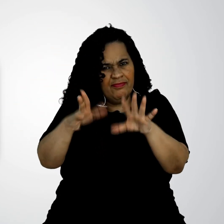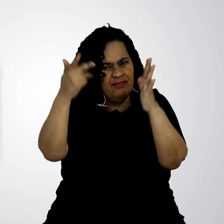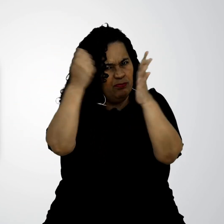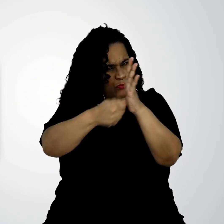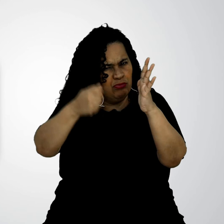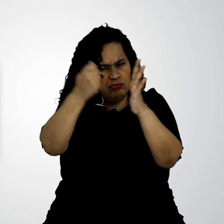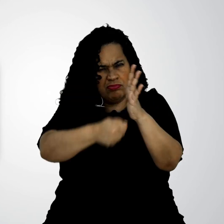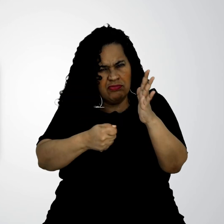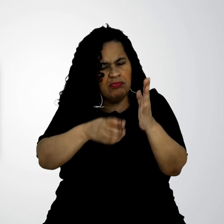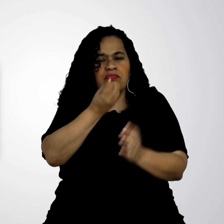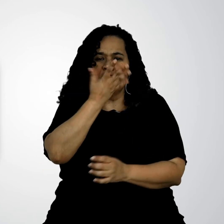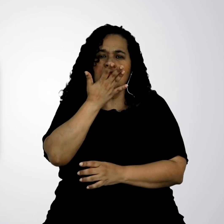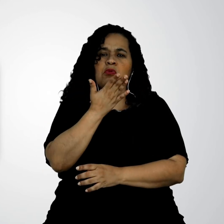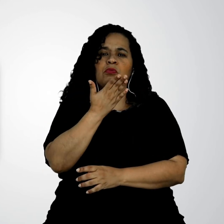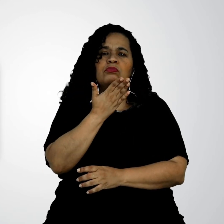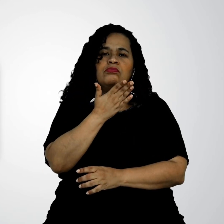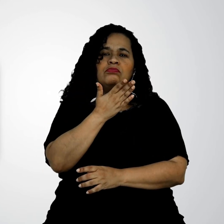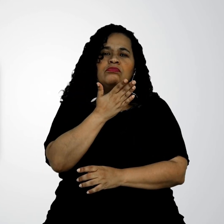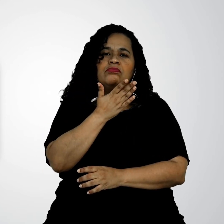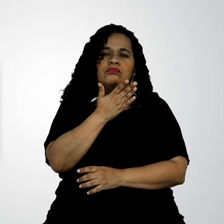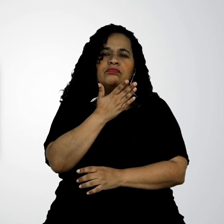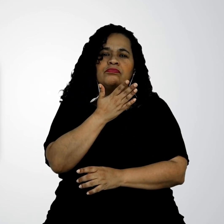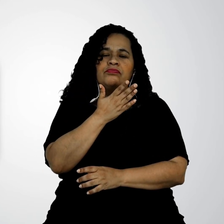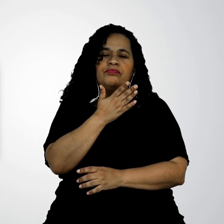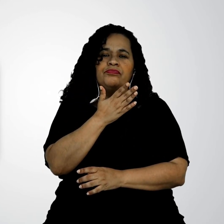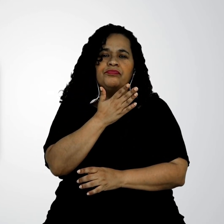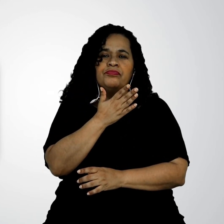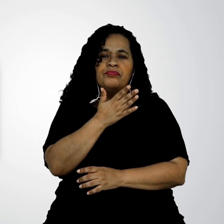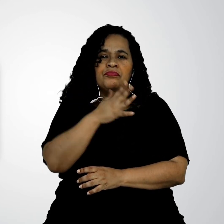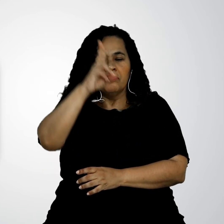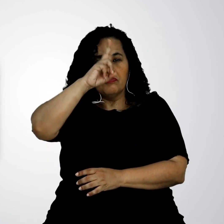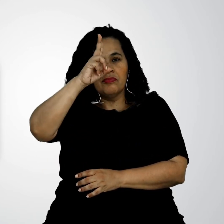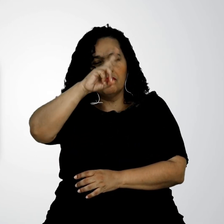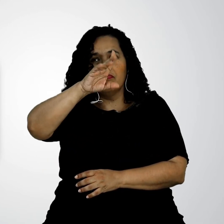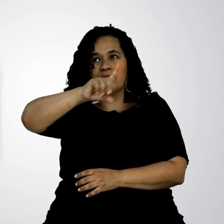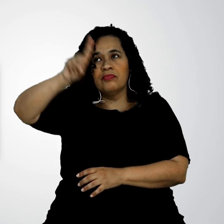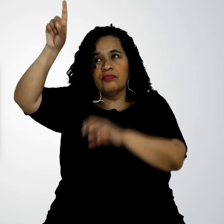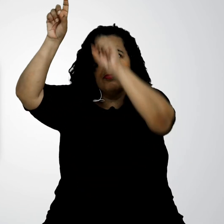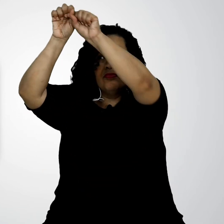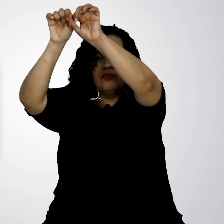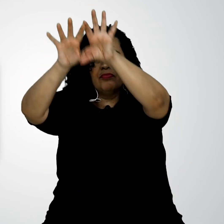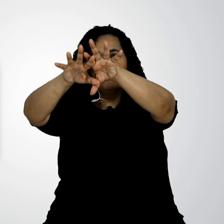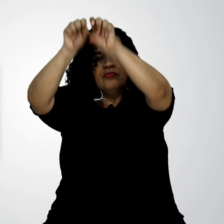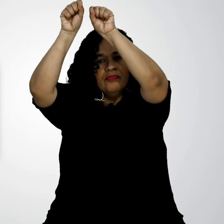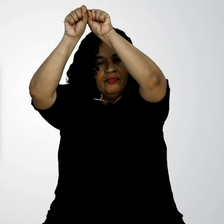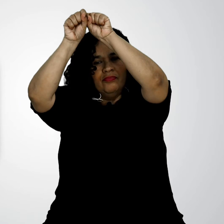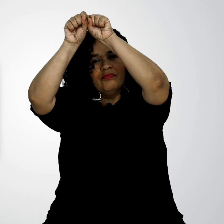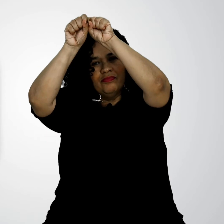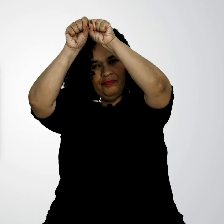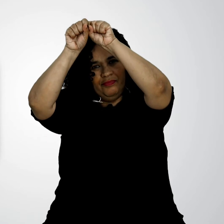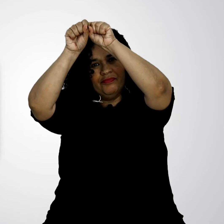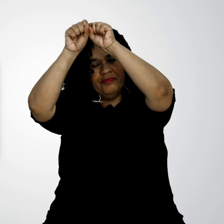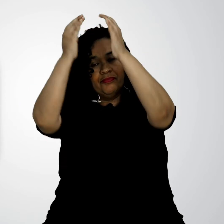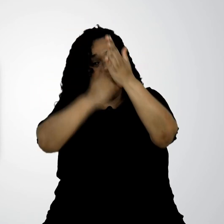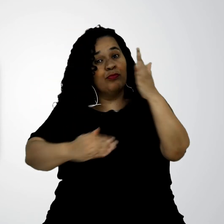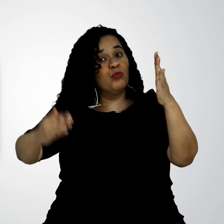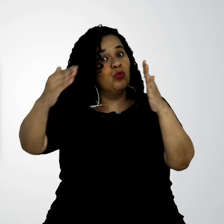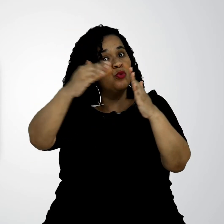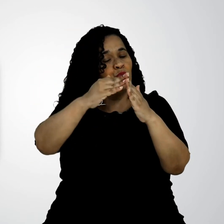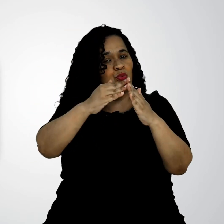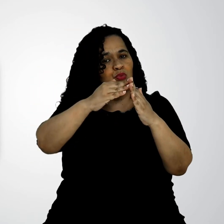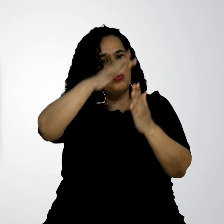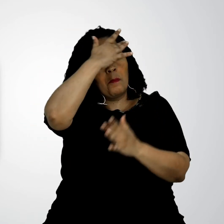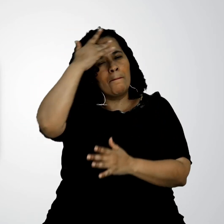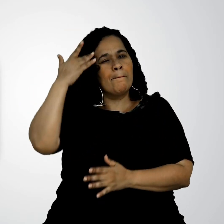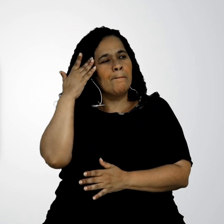então vai. E o ruim é porque as consequências virão. Essa é a questão, né? Então, tudo que se faz fora do propósito de Deus,